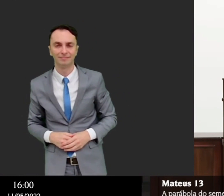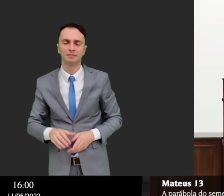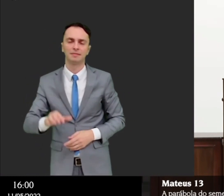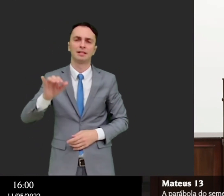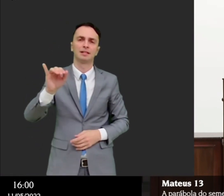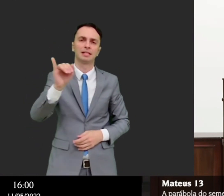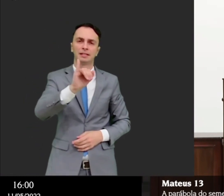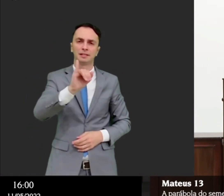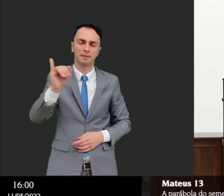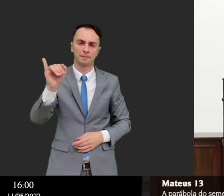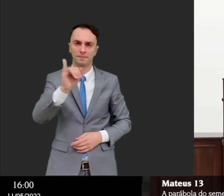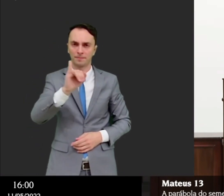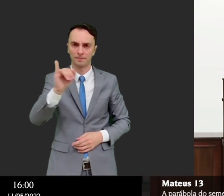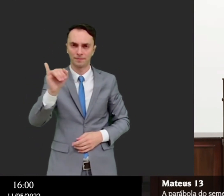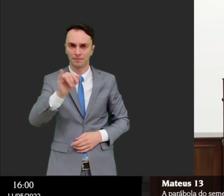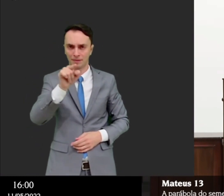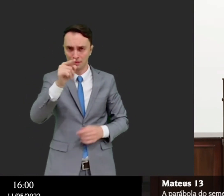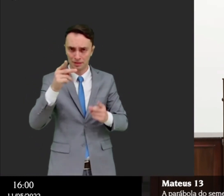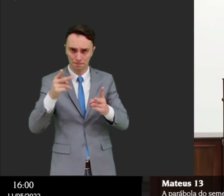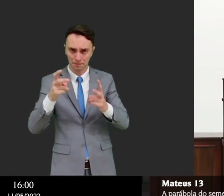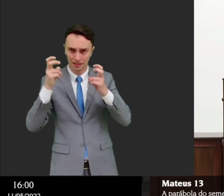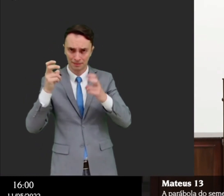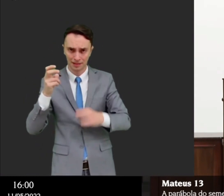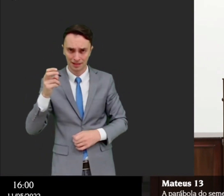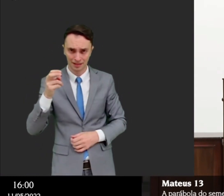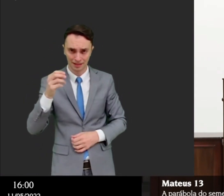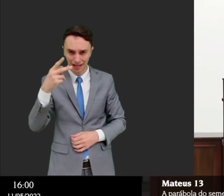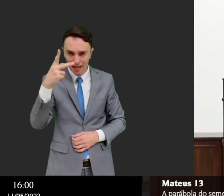Irmão, você está percebendo que as tuas águas estão secando?